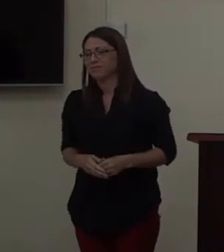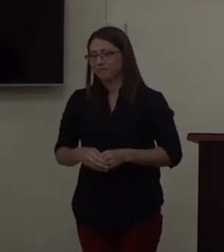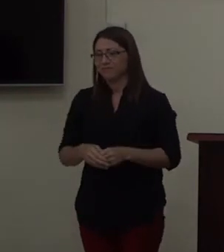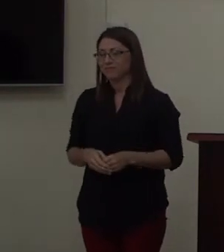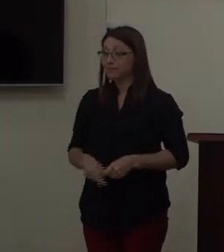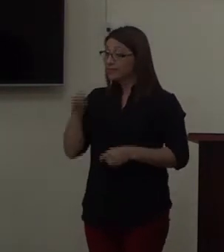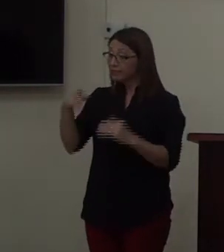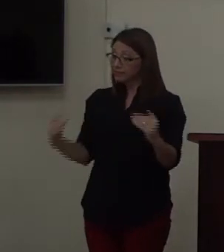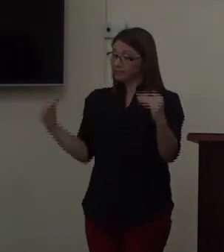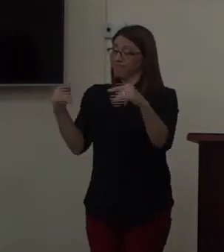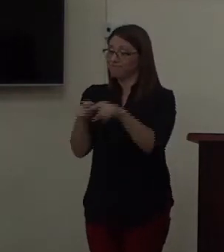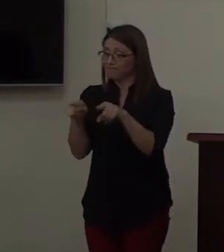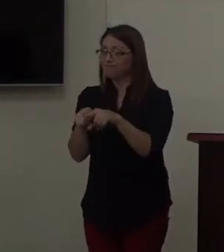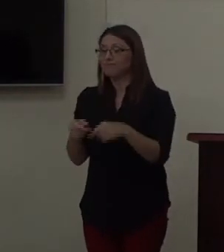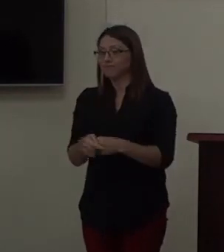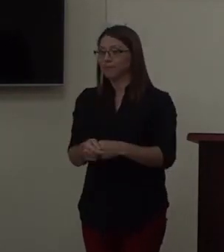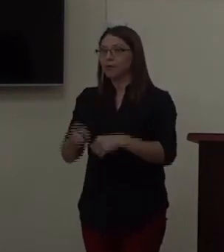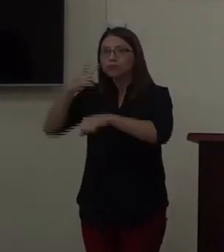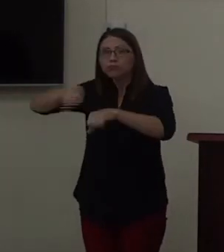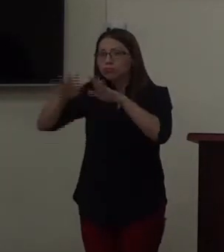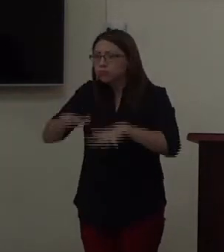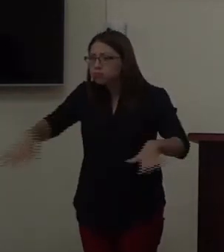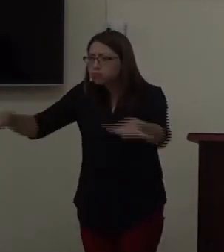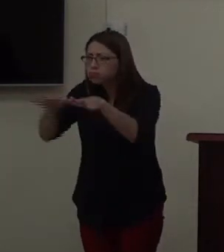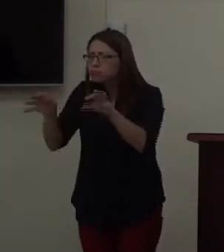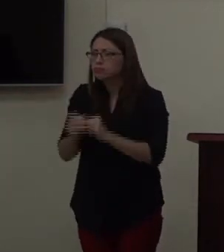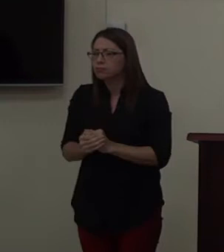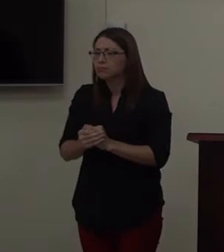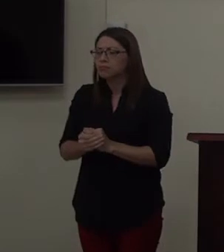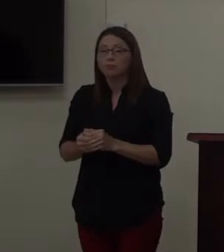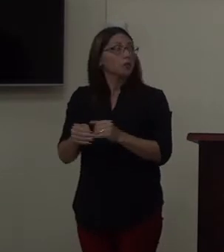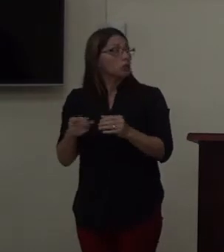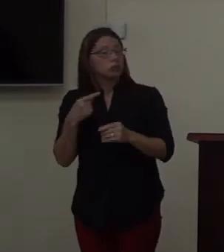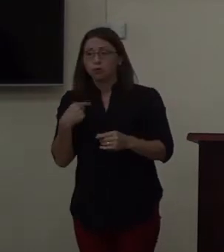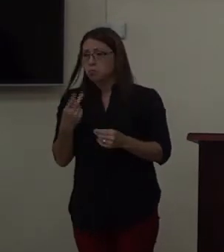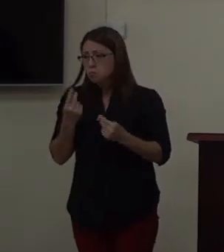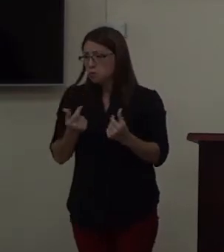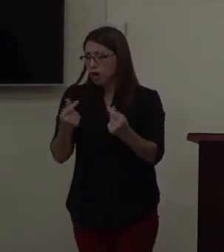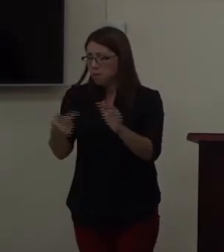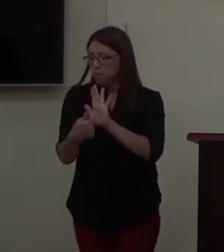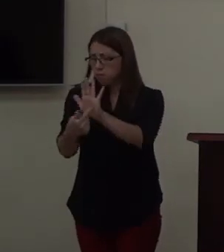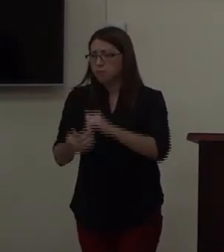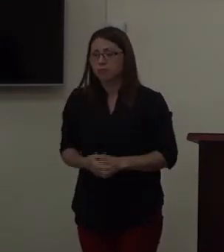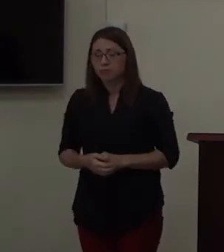A este nivel también de nacional, vale la pena, y voy a pasar muy muy muy rápido por esto,